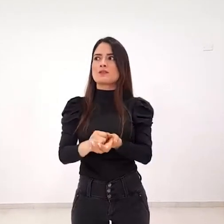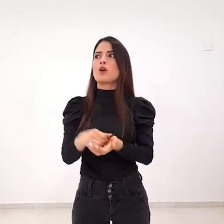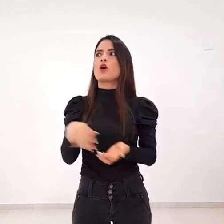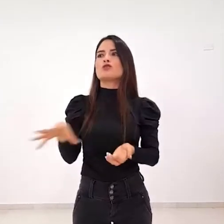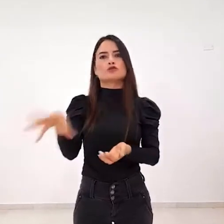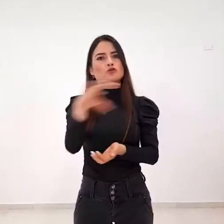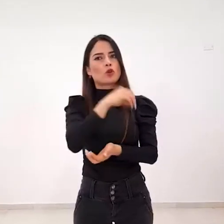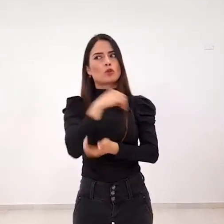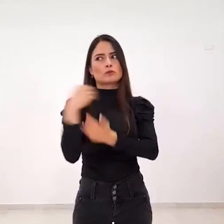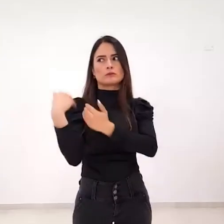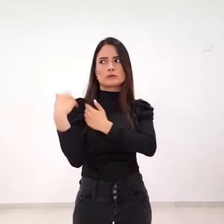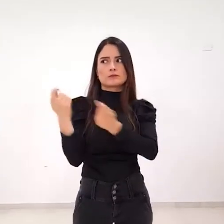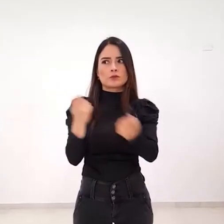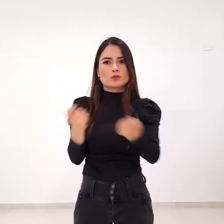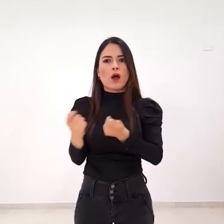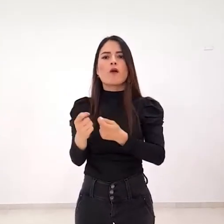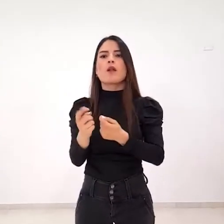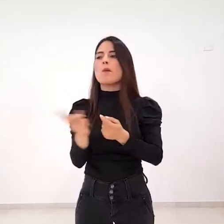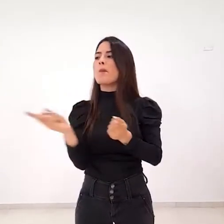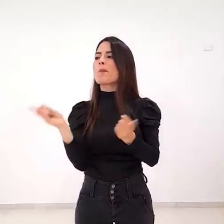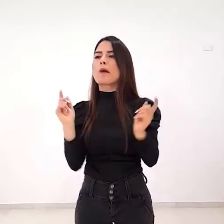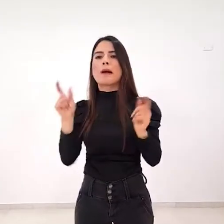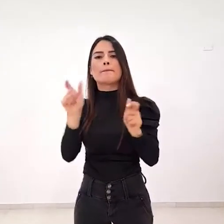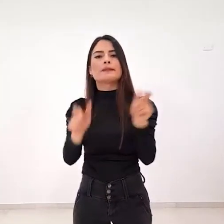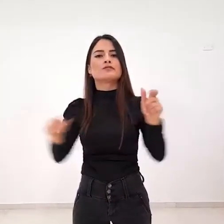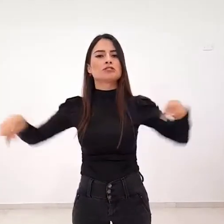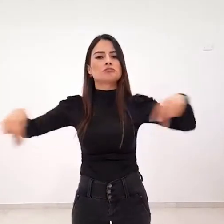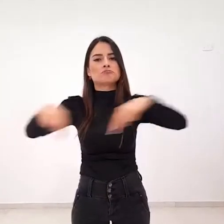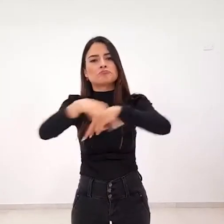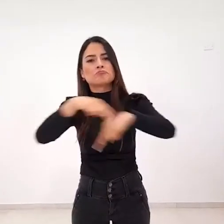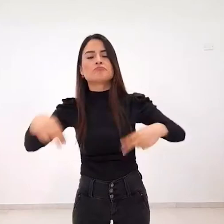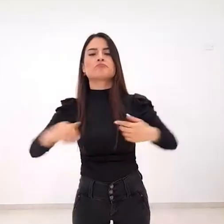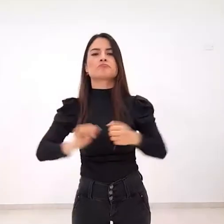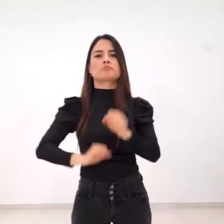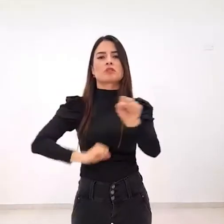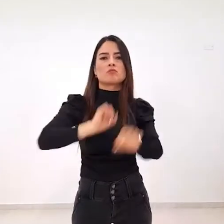con los artistas más